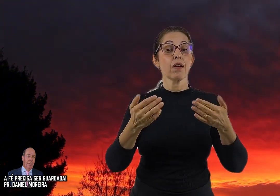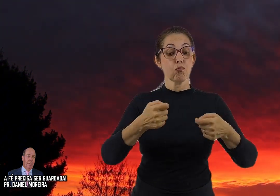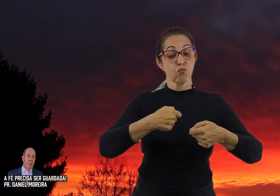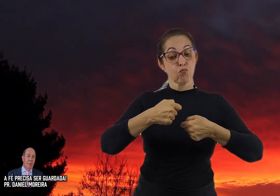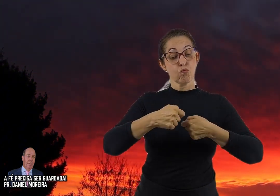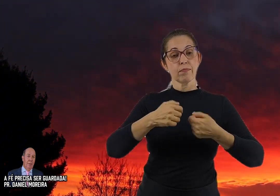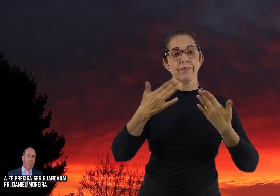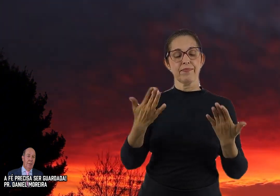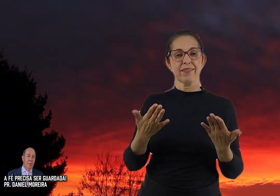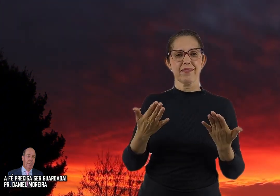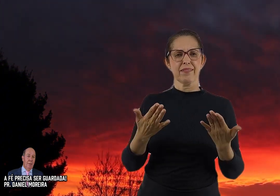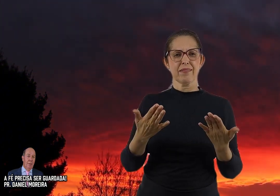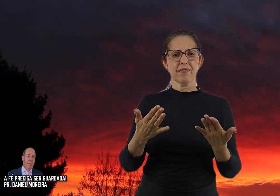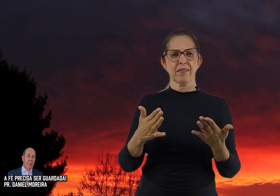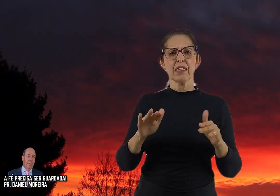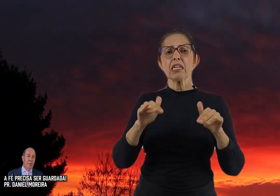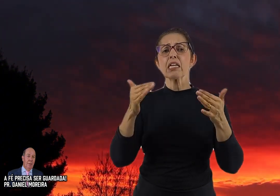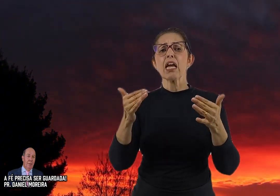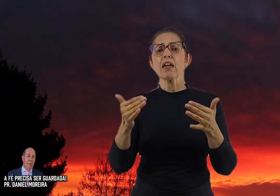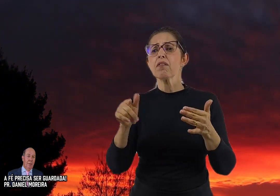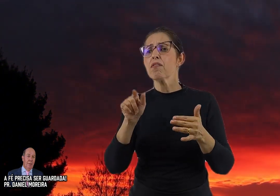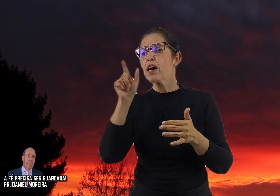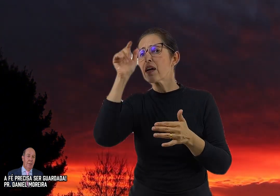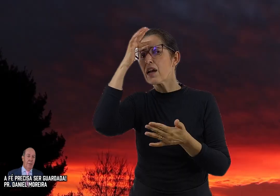Quem vai falar desta fé?